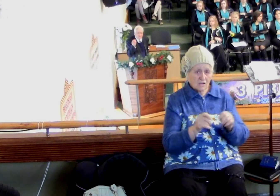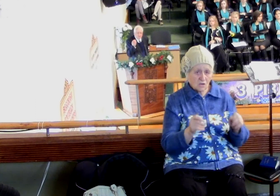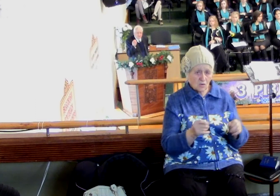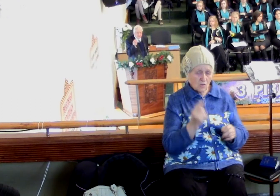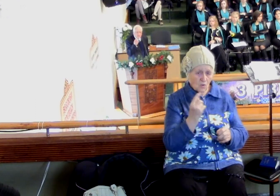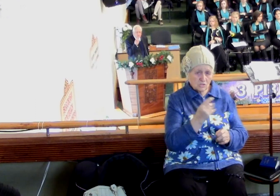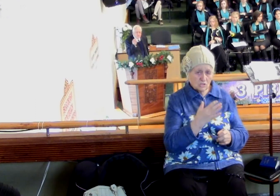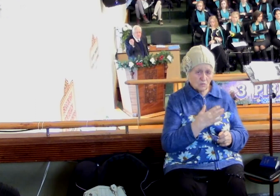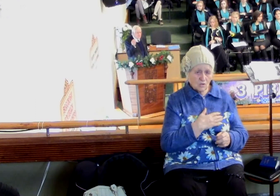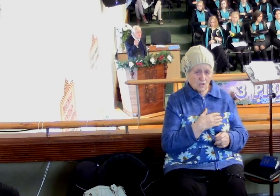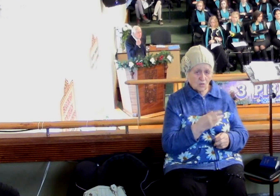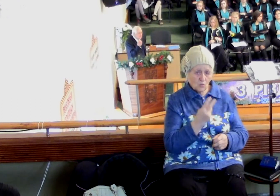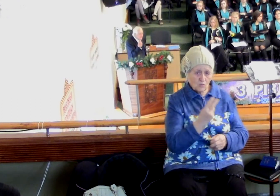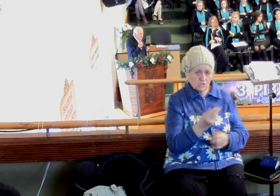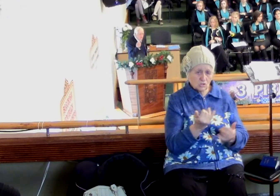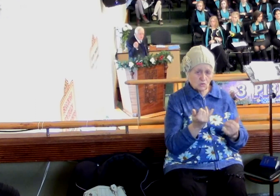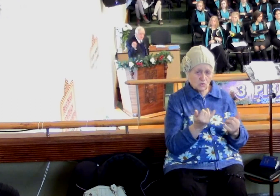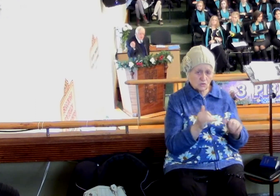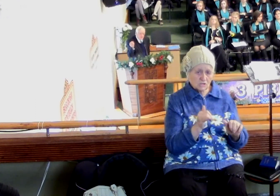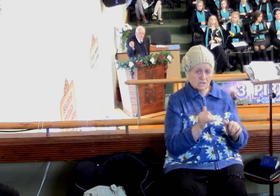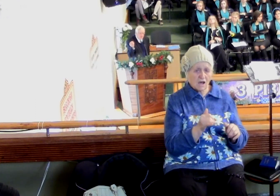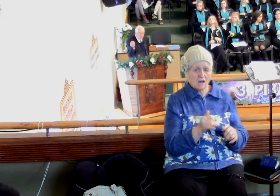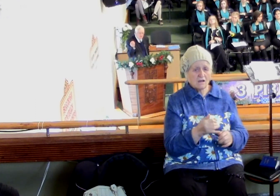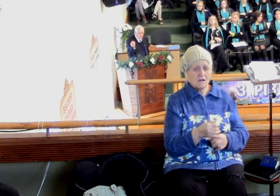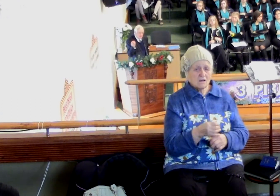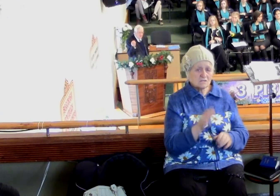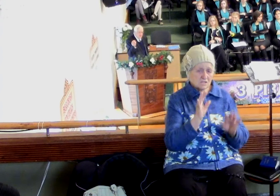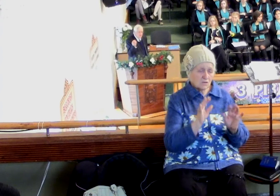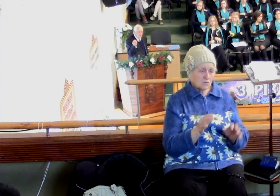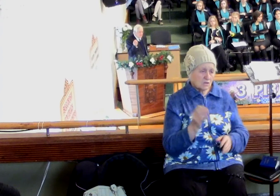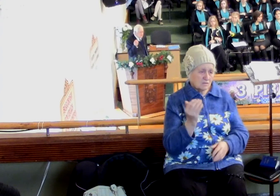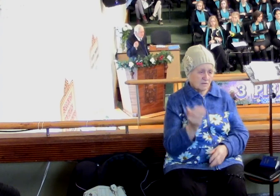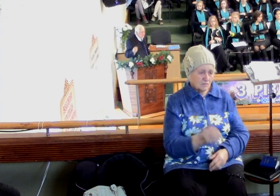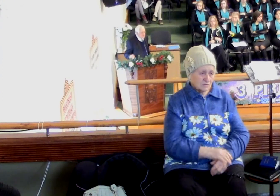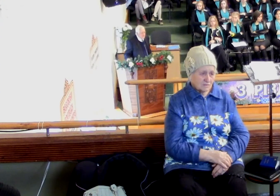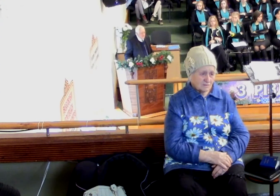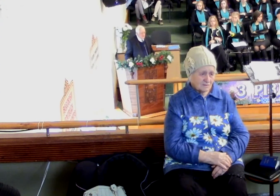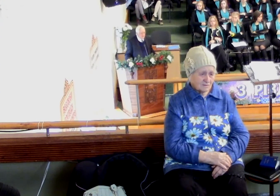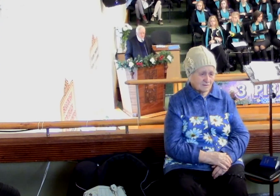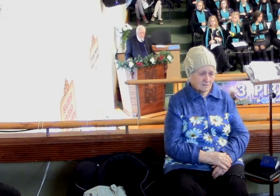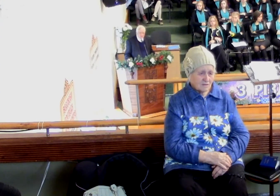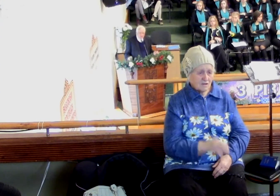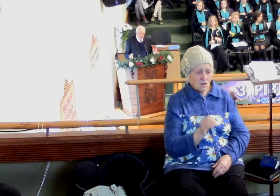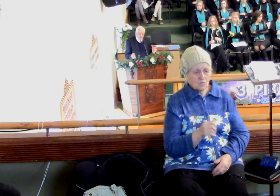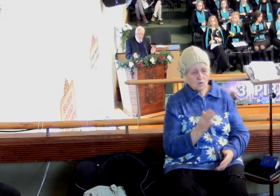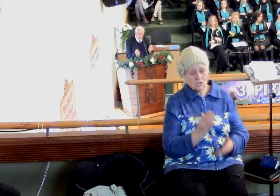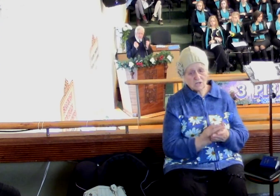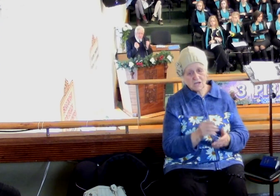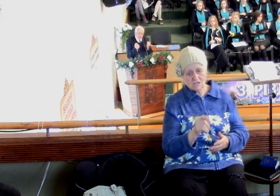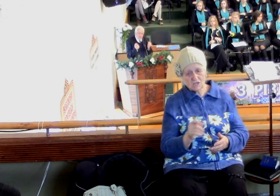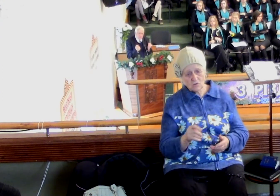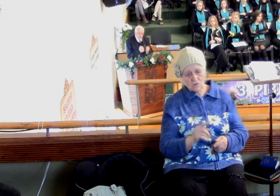мои, и увижу чудеса закона Твоего». Может быть, сегодня есть люди, в которых дьявол